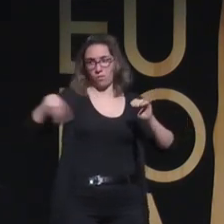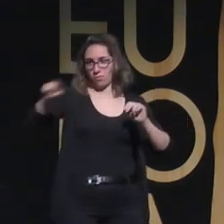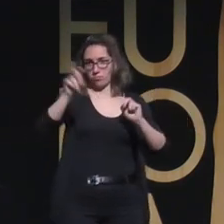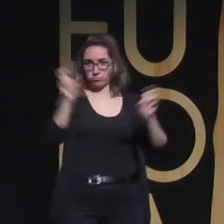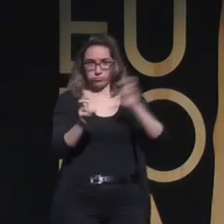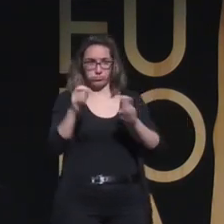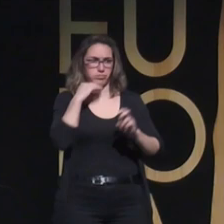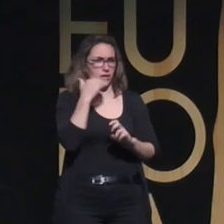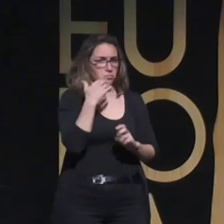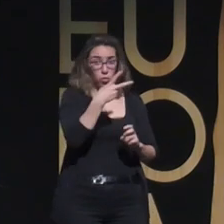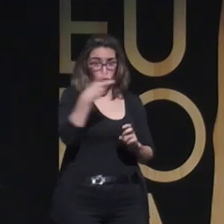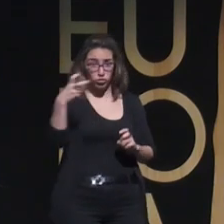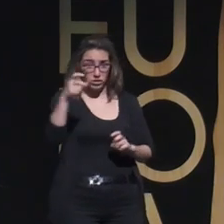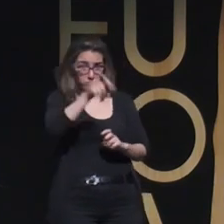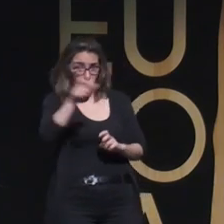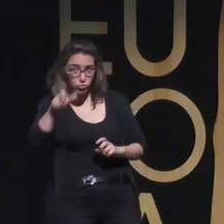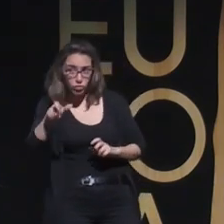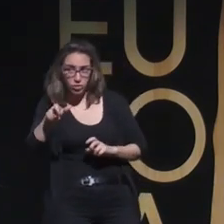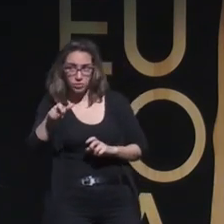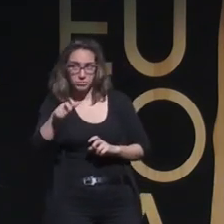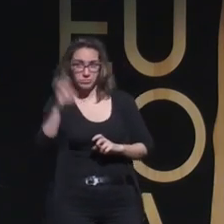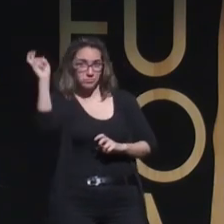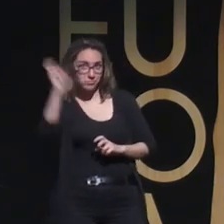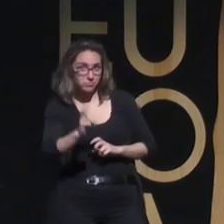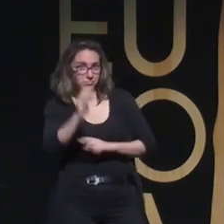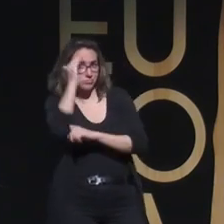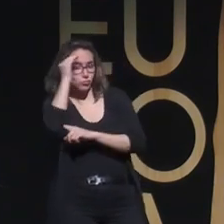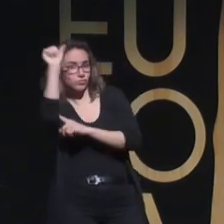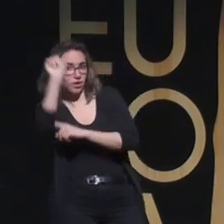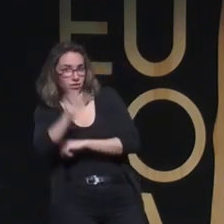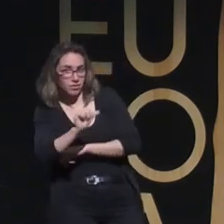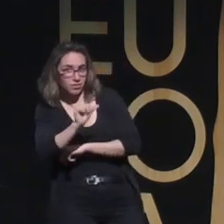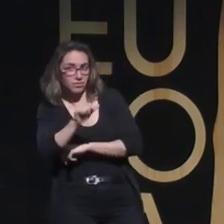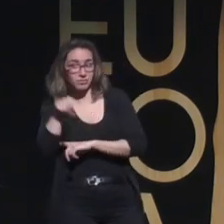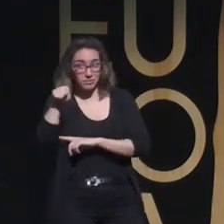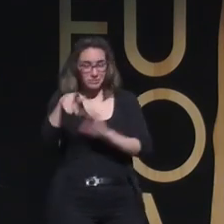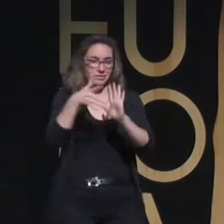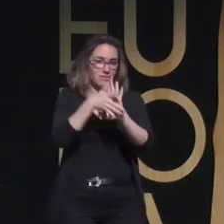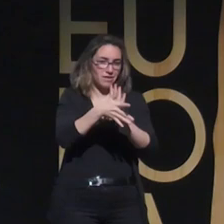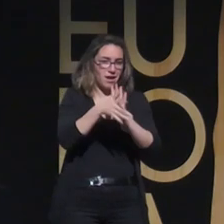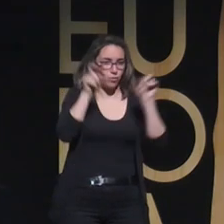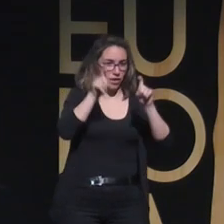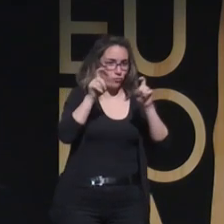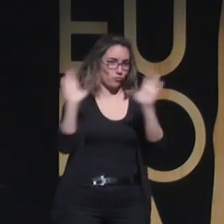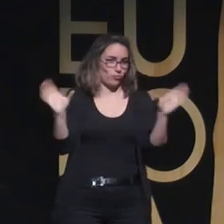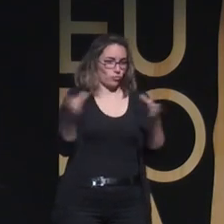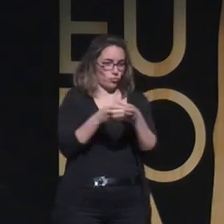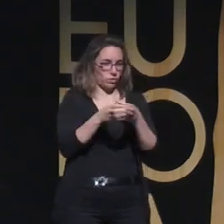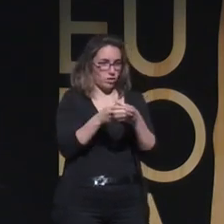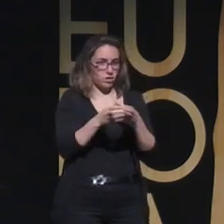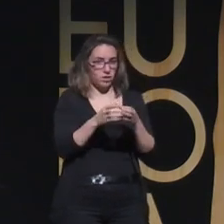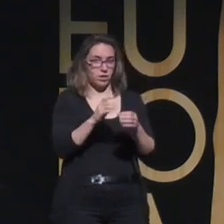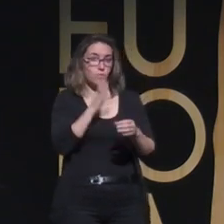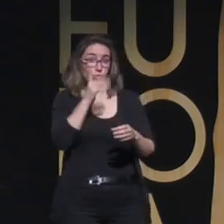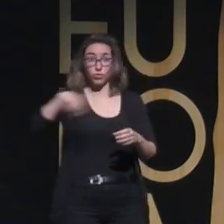200 personas queriendo hablar de esto, es educación comunitaria. Porque si a todos os interesa